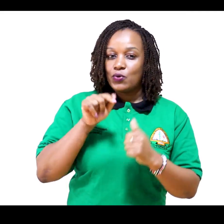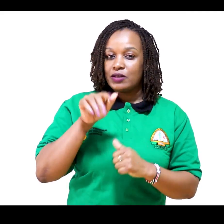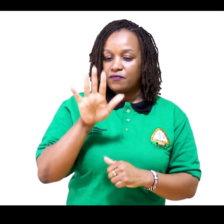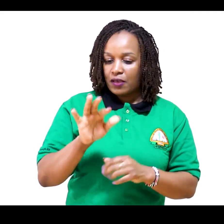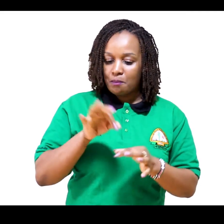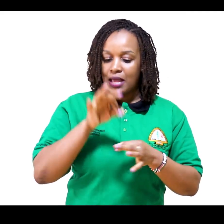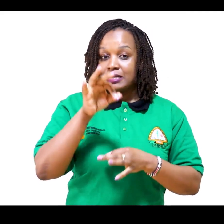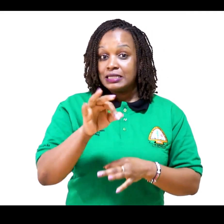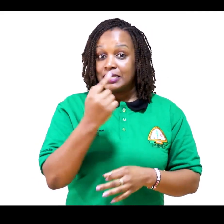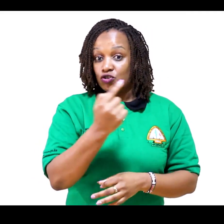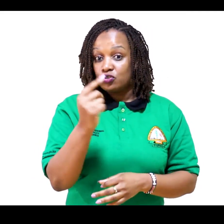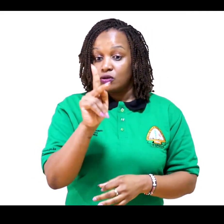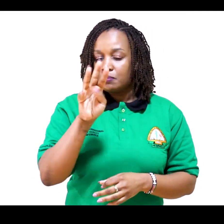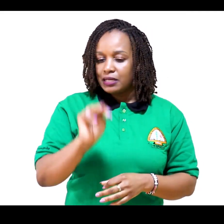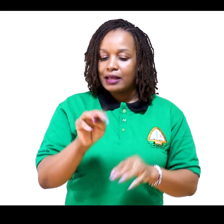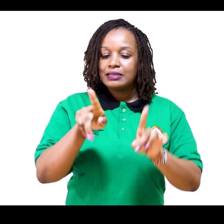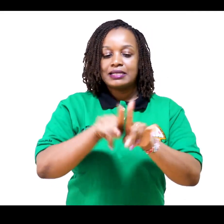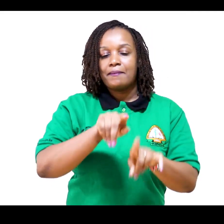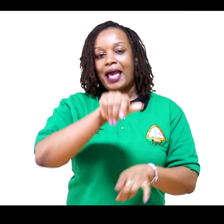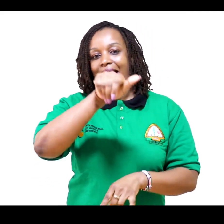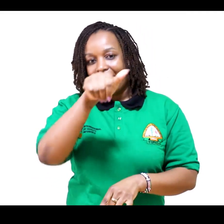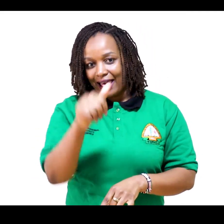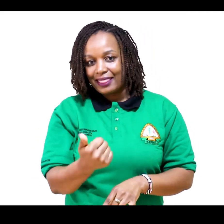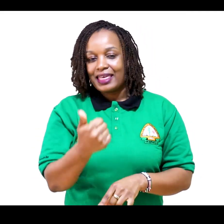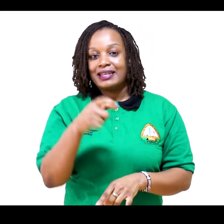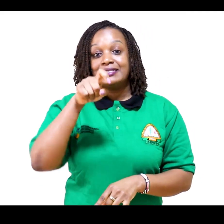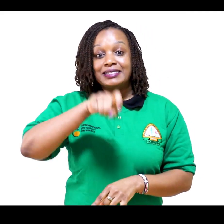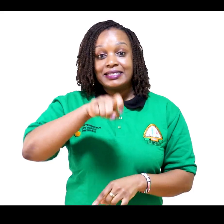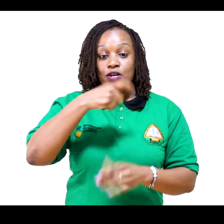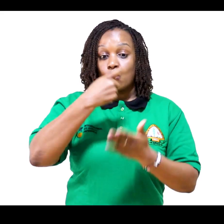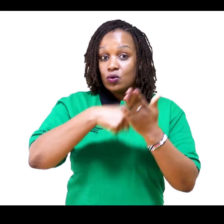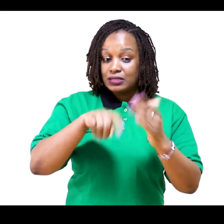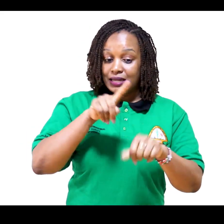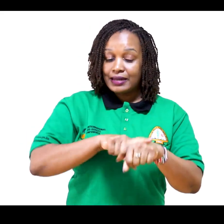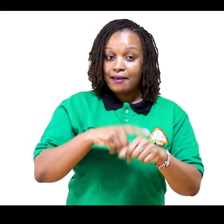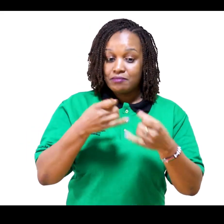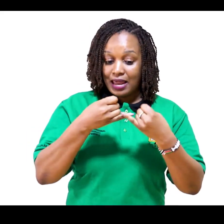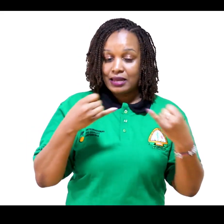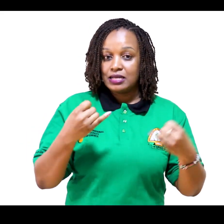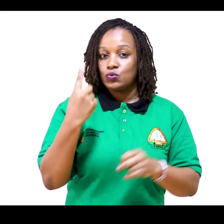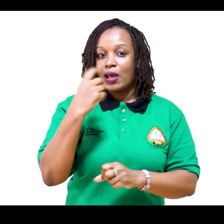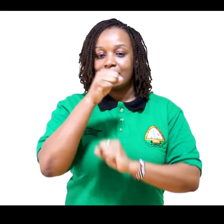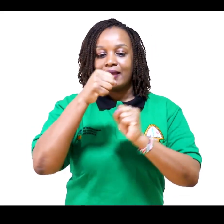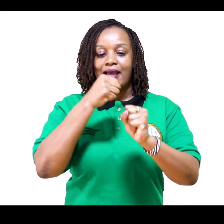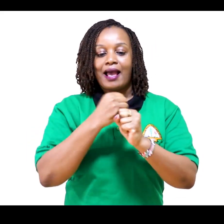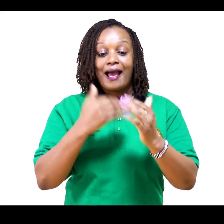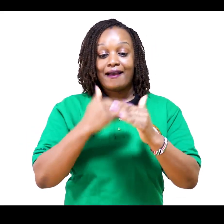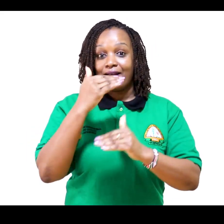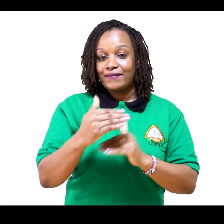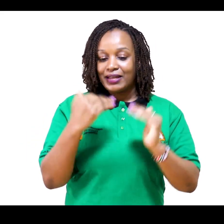58.5 maili kwa kilomita na gharama nyingine yoyote inayotumika. Muda wa huduma hii ni mwaka 1